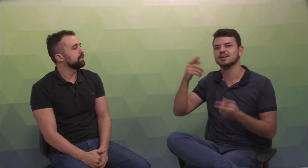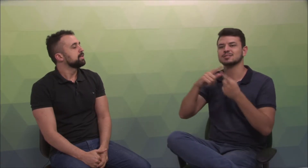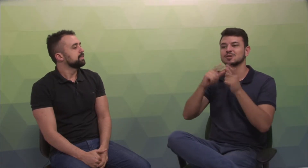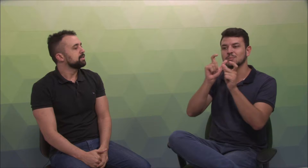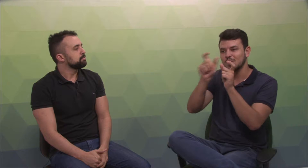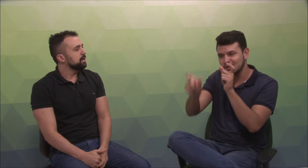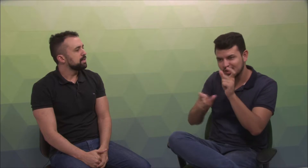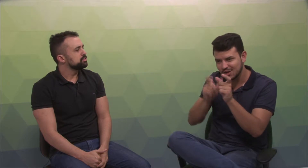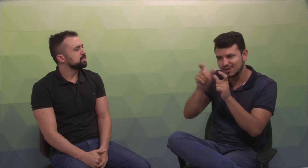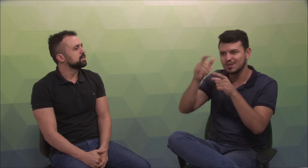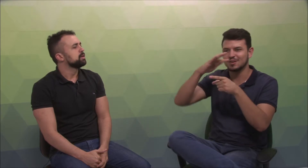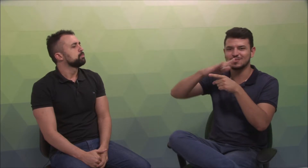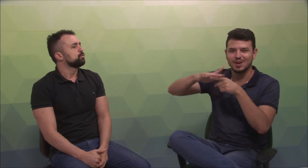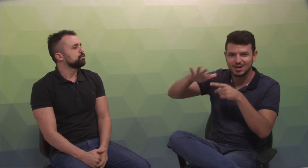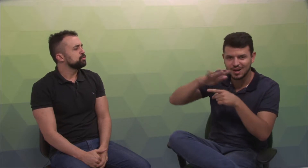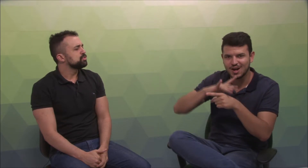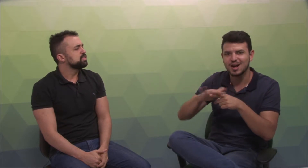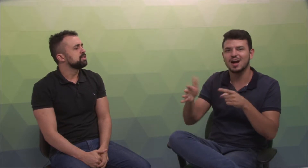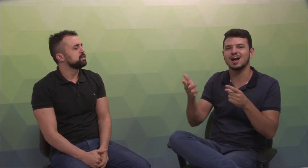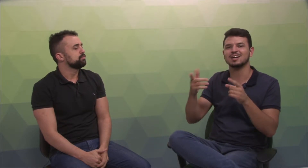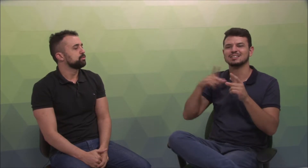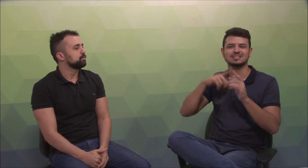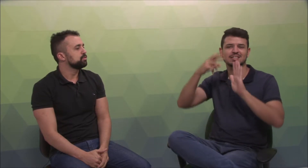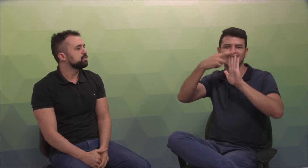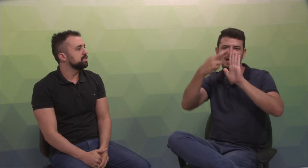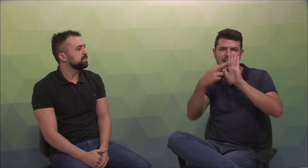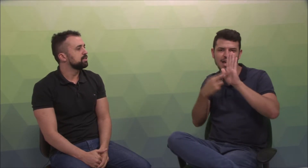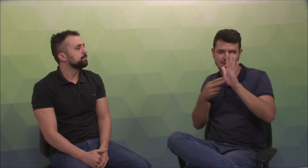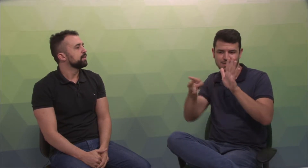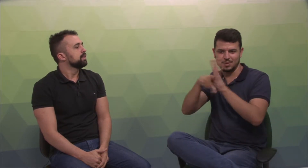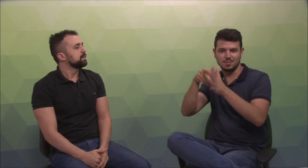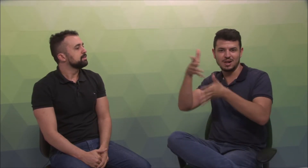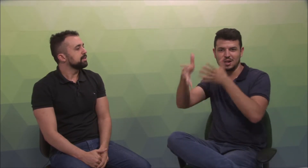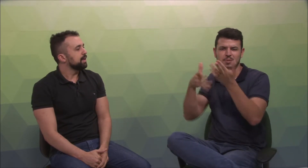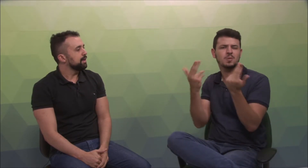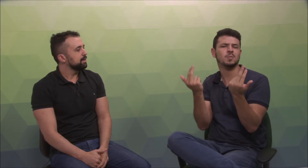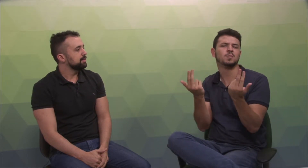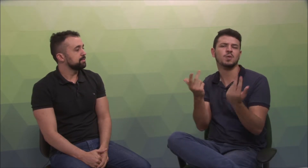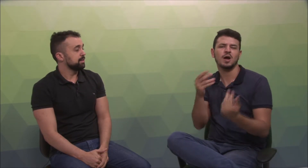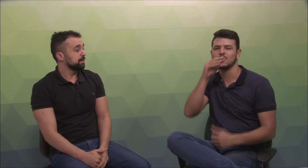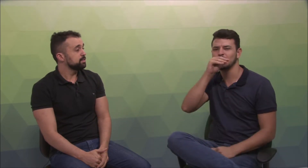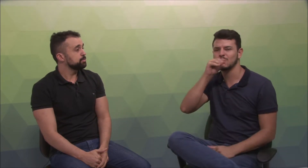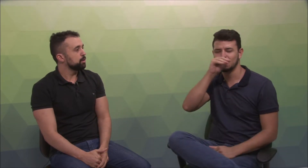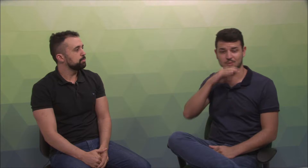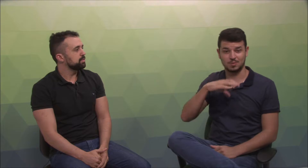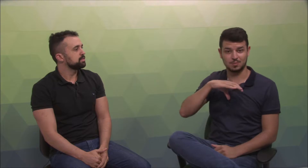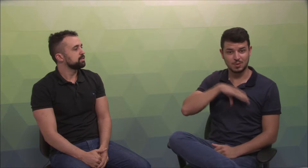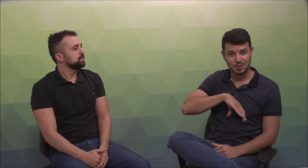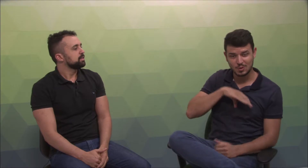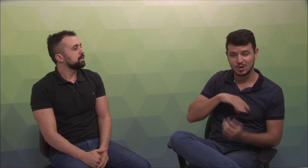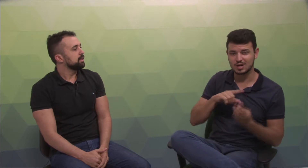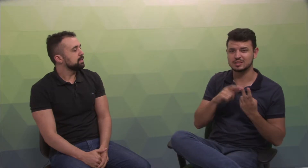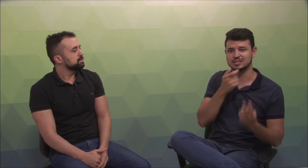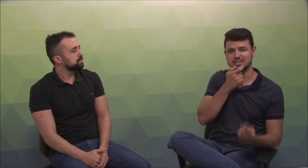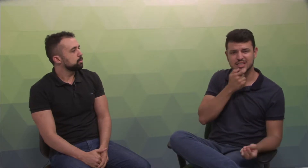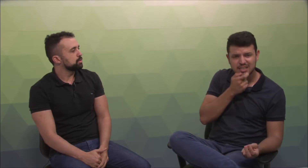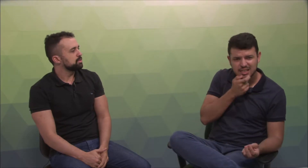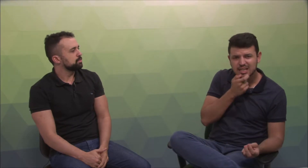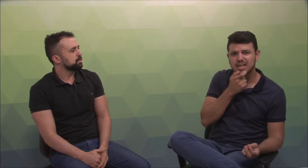Tem gramática, morfologia, fonologia, né? Tem regras próprias, né? Assim como, por exemplo, a